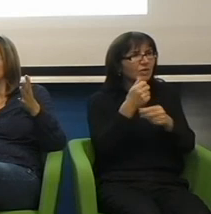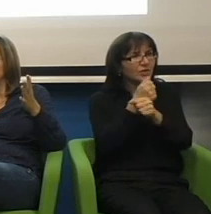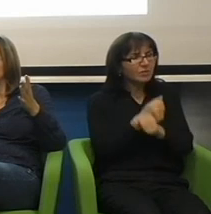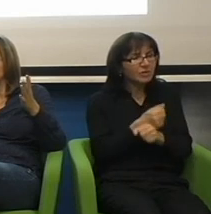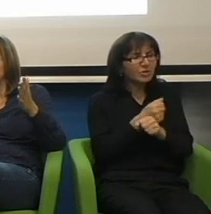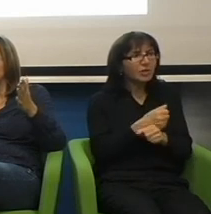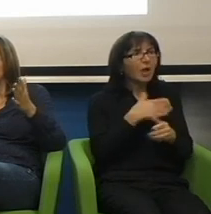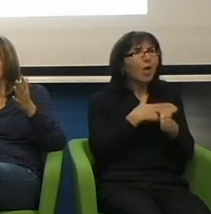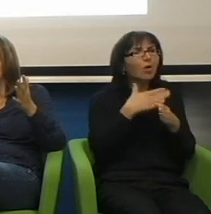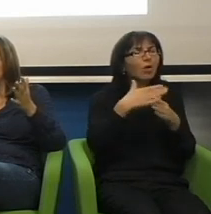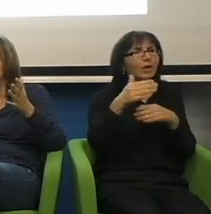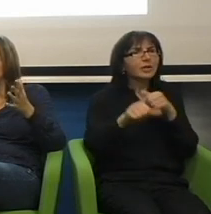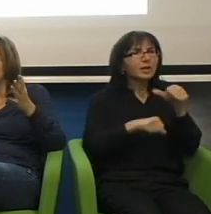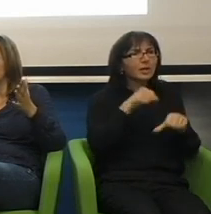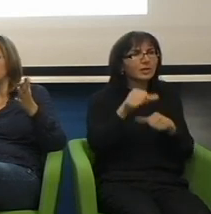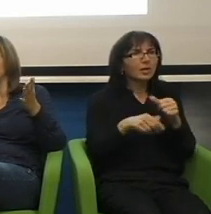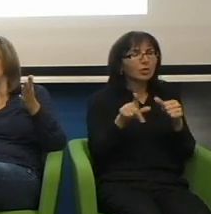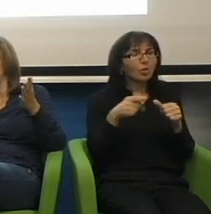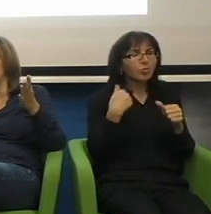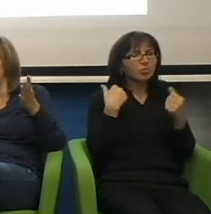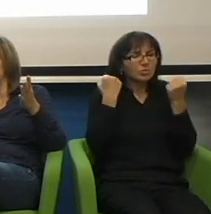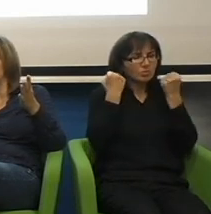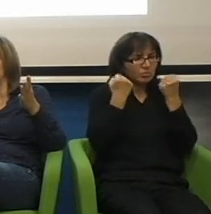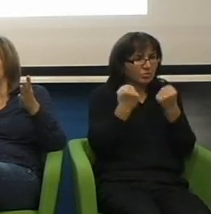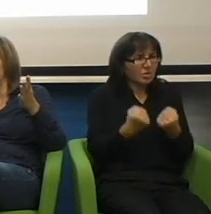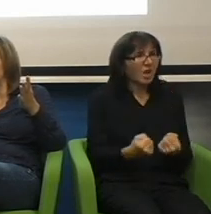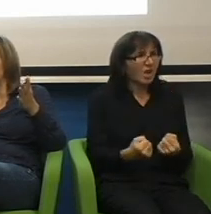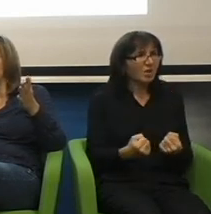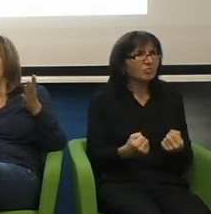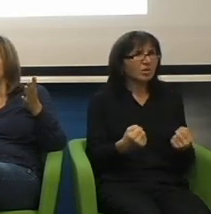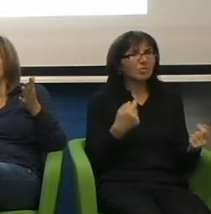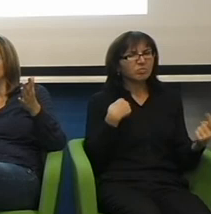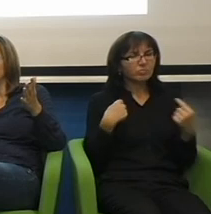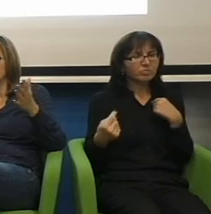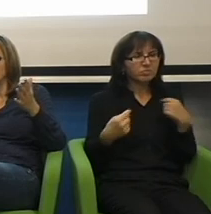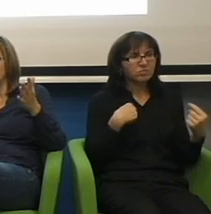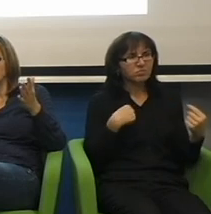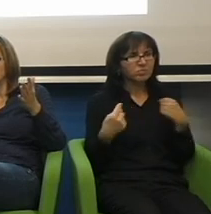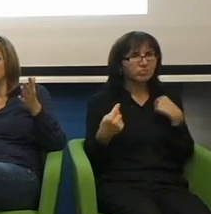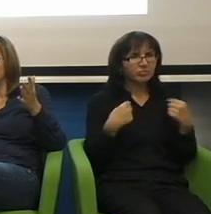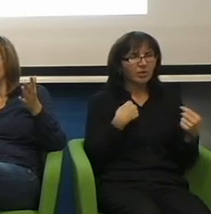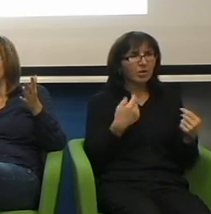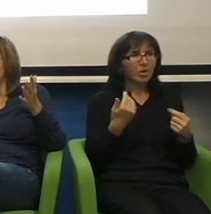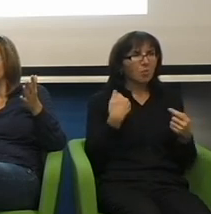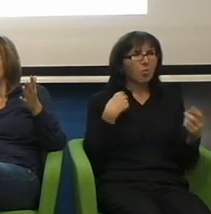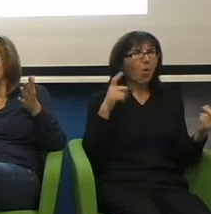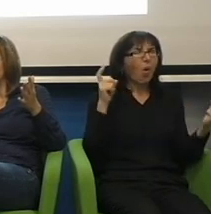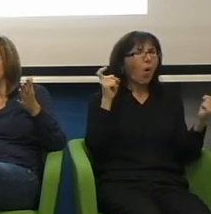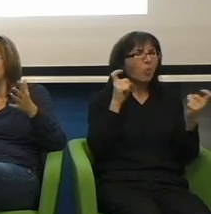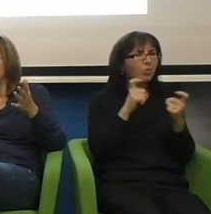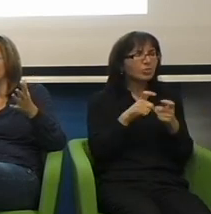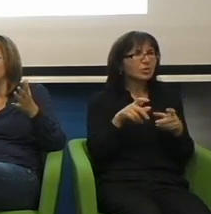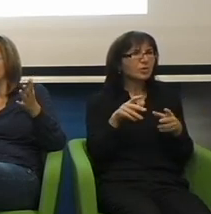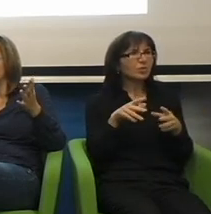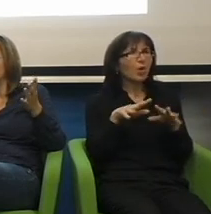no... To były ciężkie represje, które ją spotkały, tak? Było w sumie, nie wiem, tych opozycjonistów zadanych do